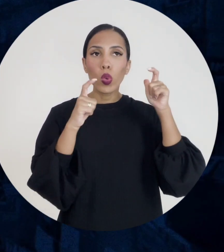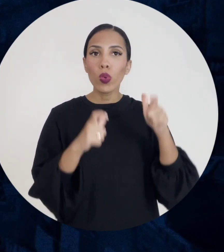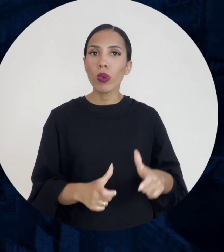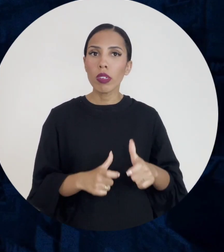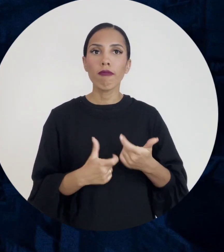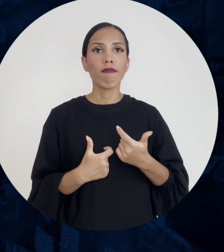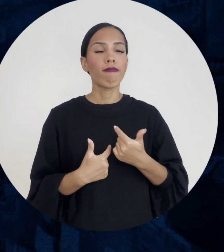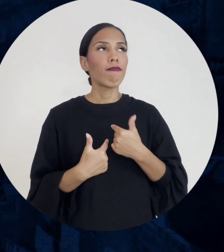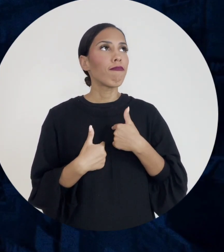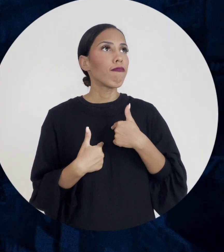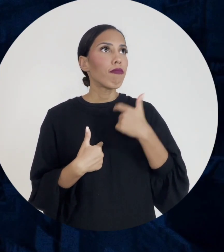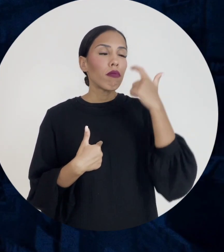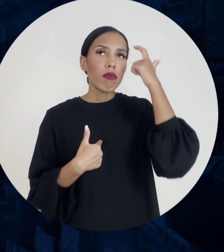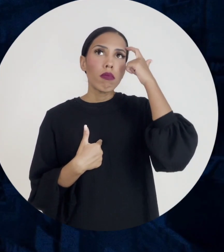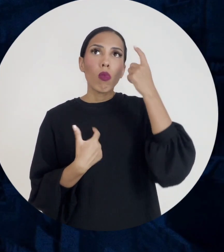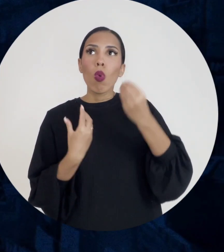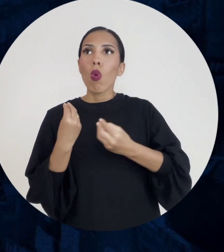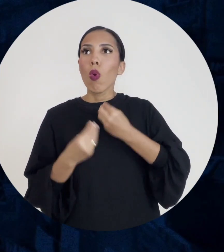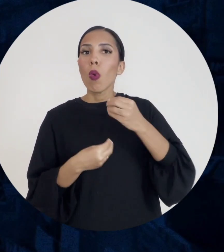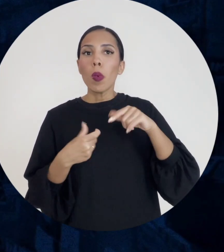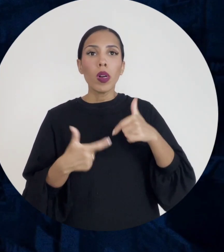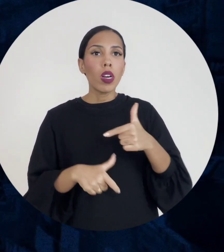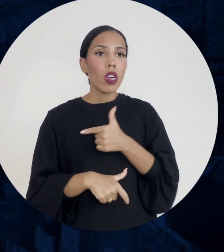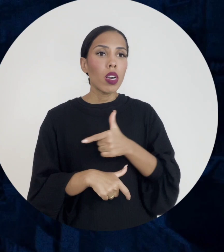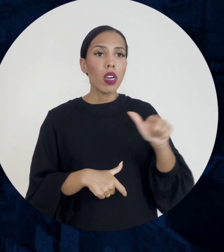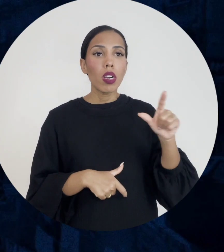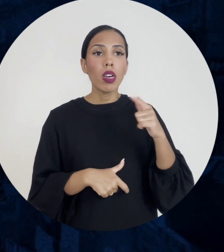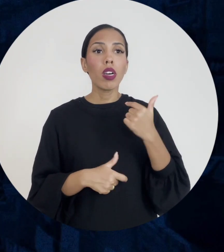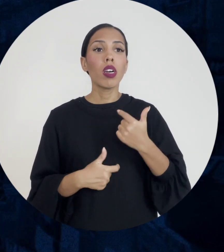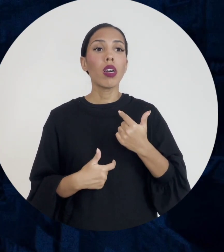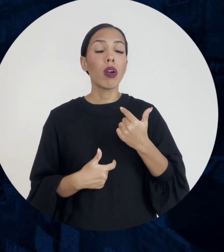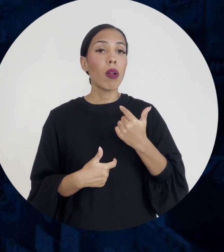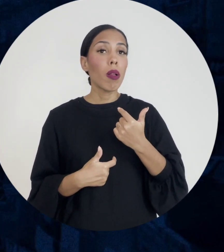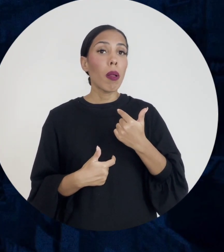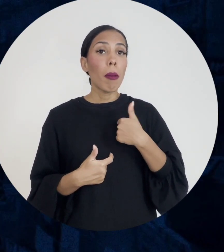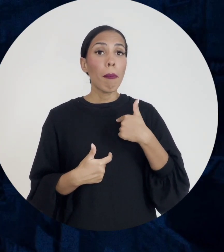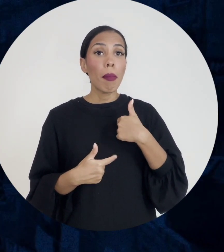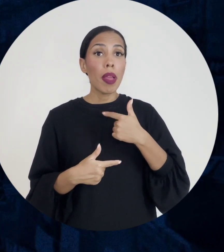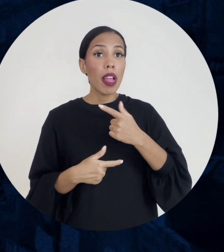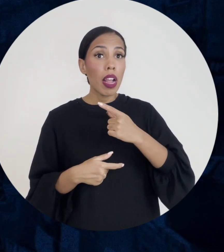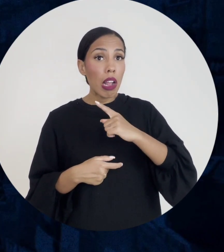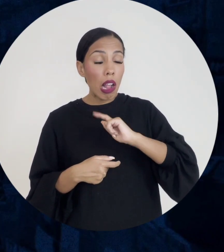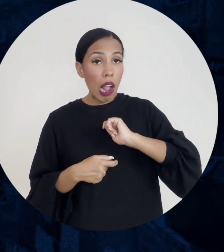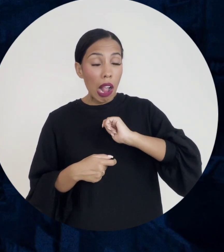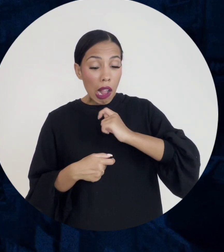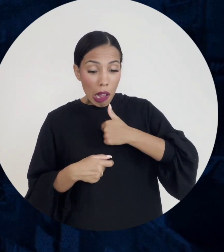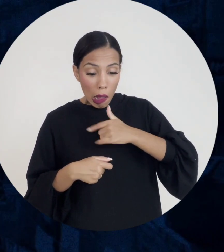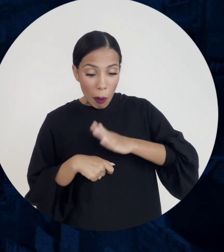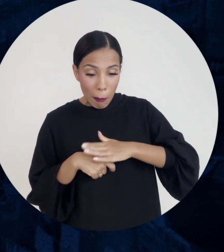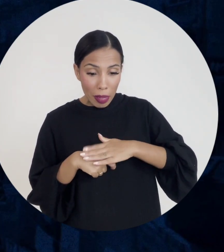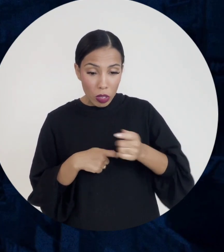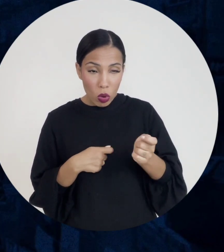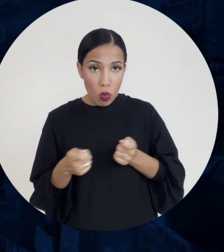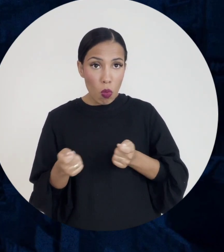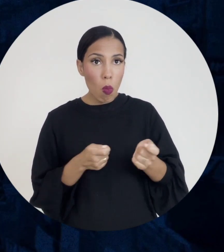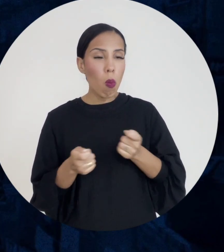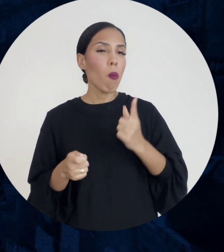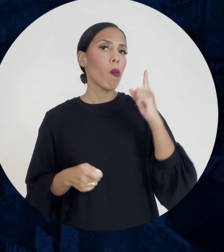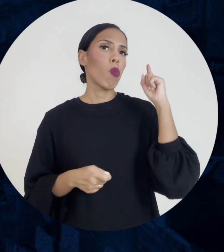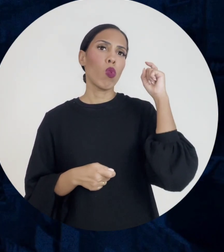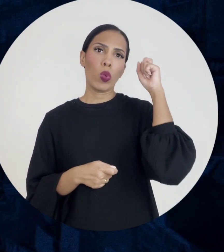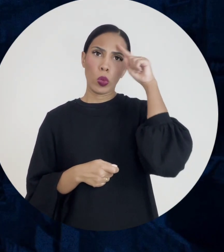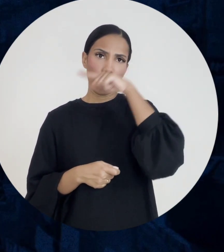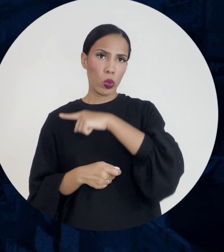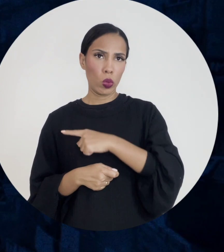não me passava pela cabeça. Então, para mim, administrar isso para mim foi muito difícil. Foi muito